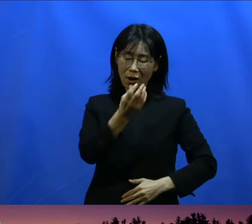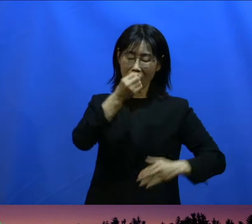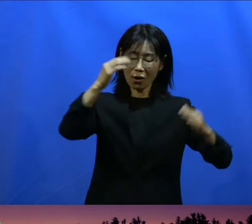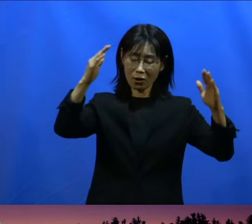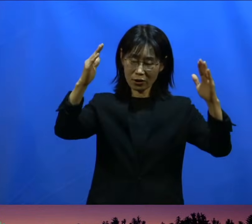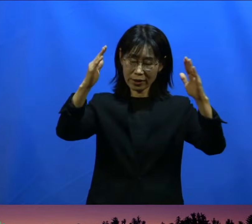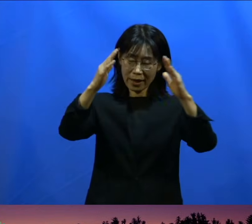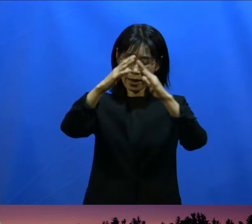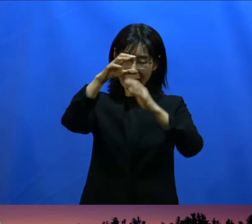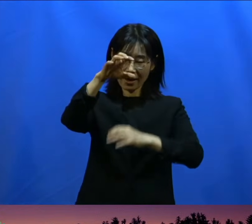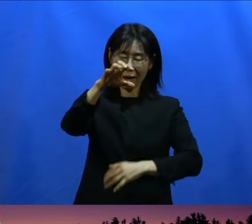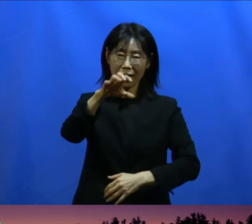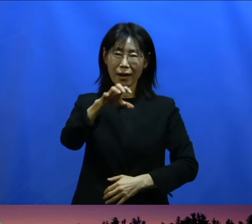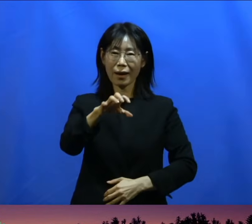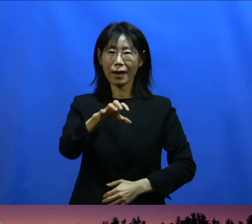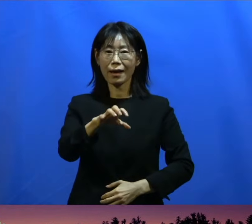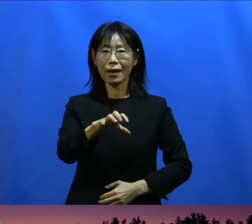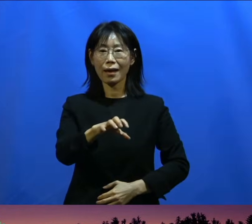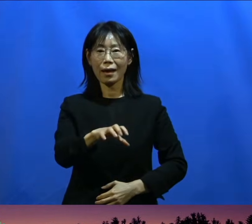성전에